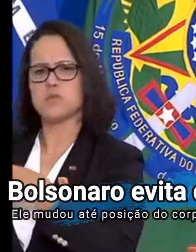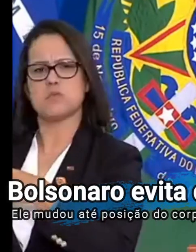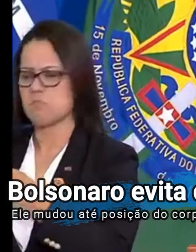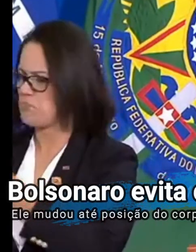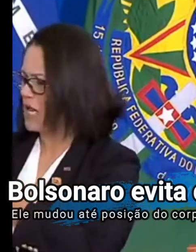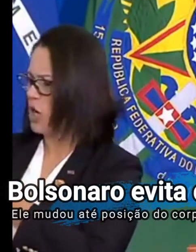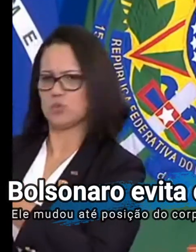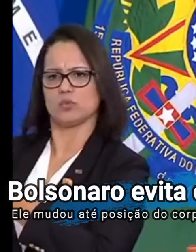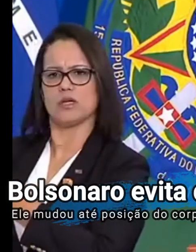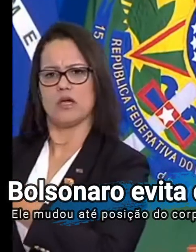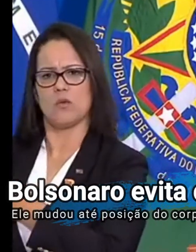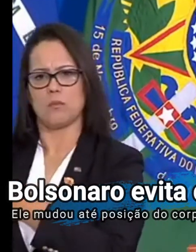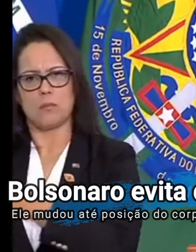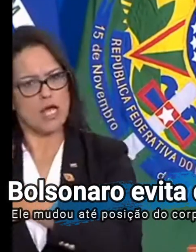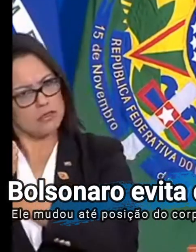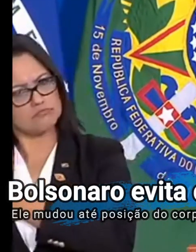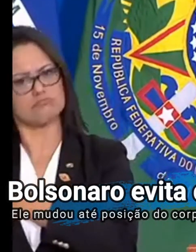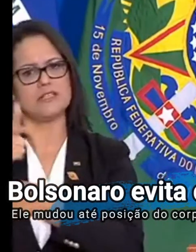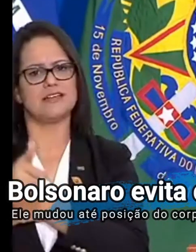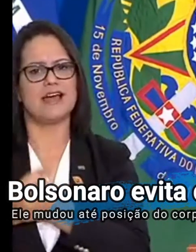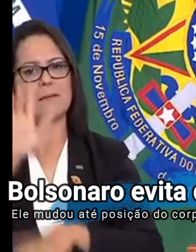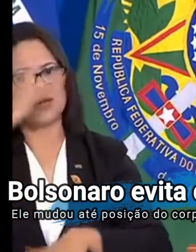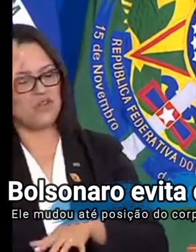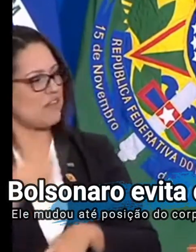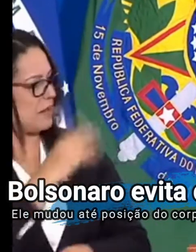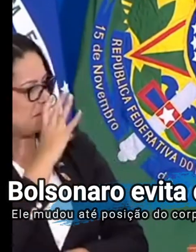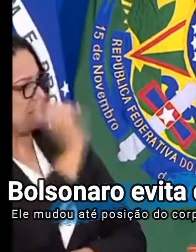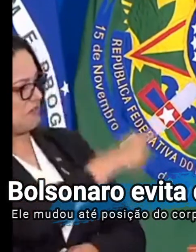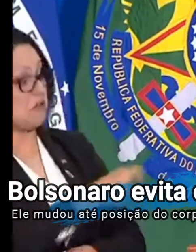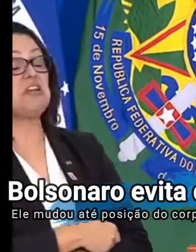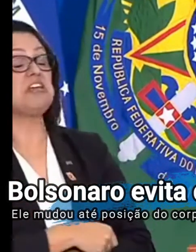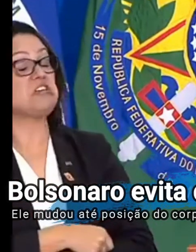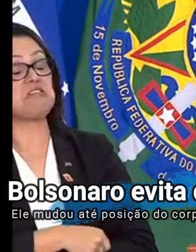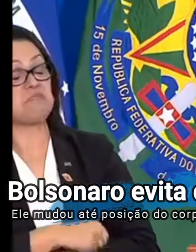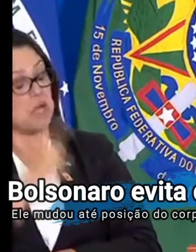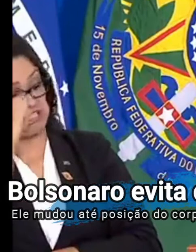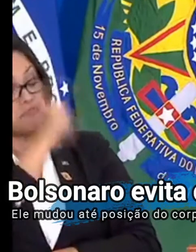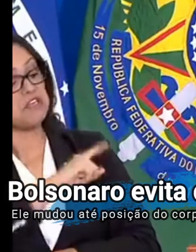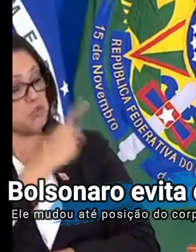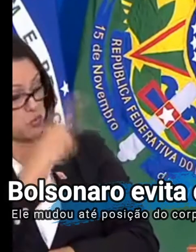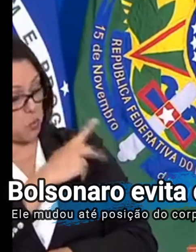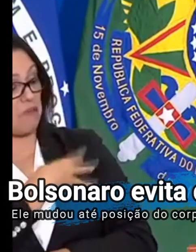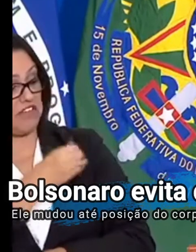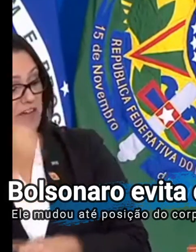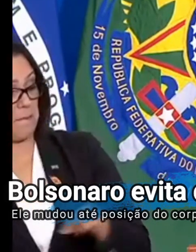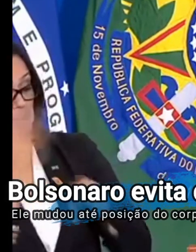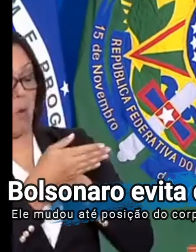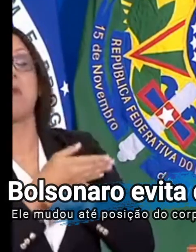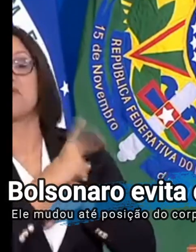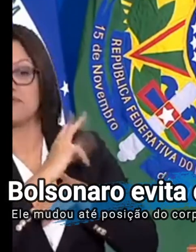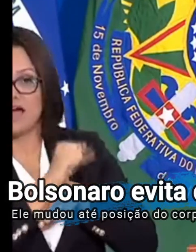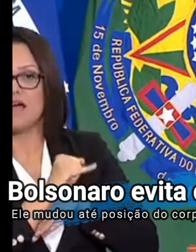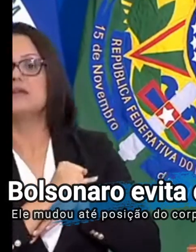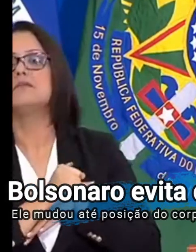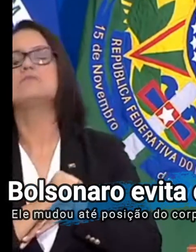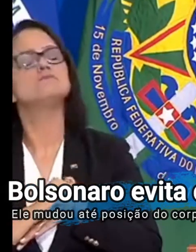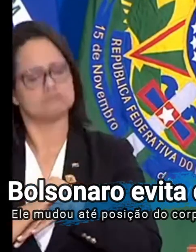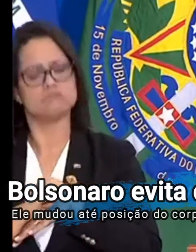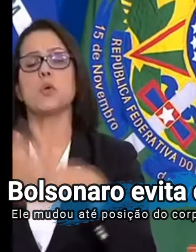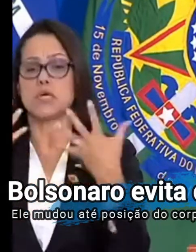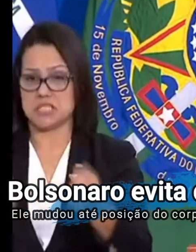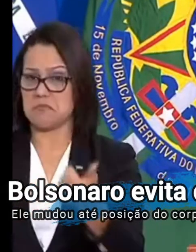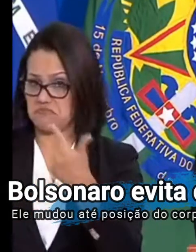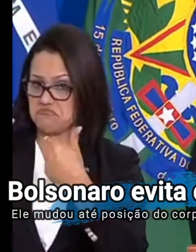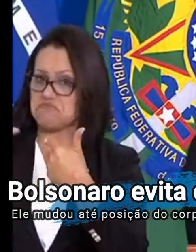alguns podem dizer que não é difícil no meu caso eu aceito a brincadeira mas estou disposto a